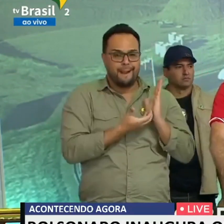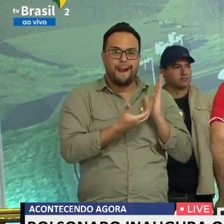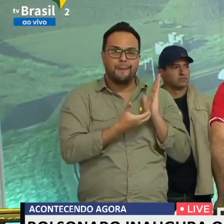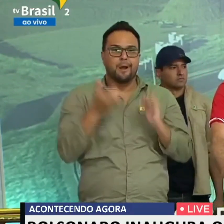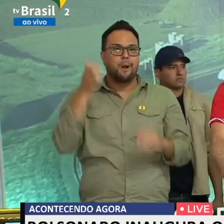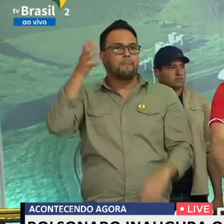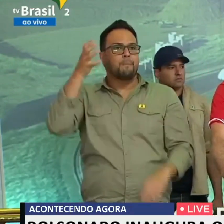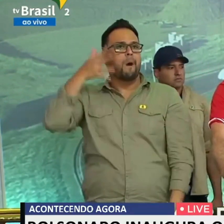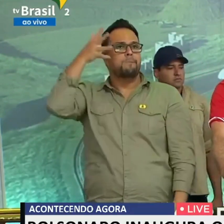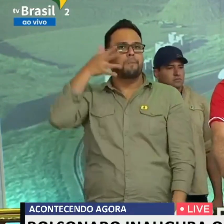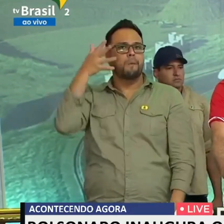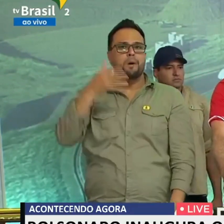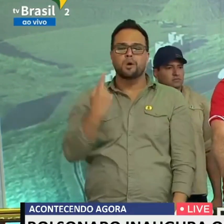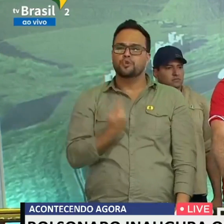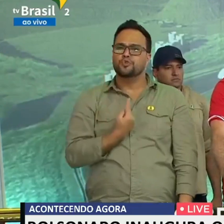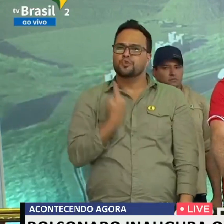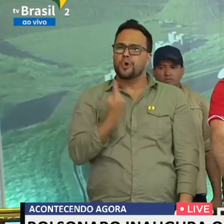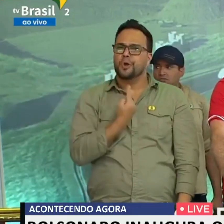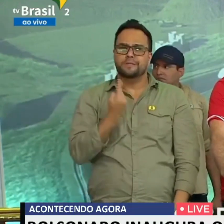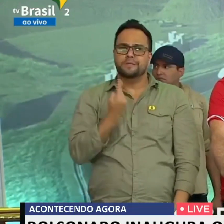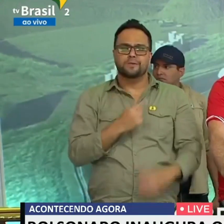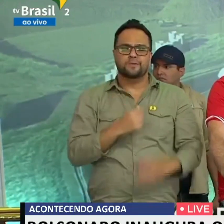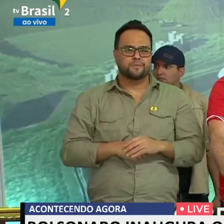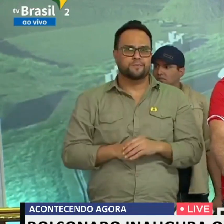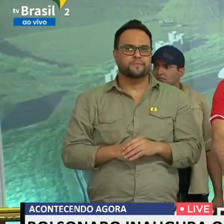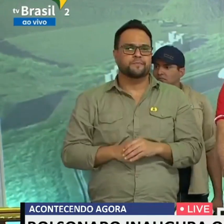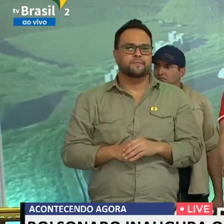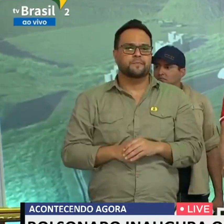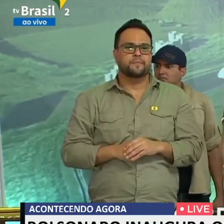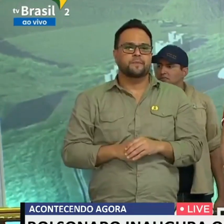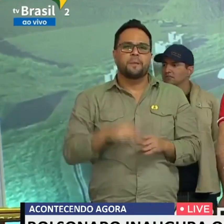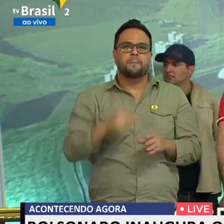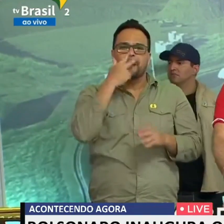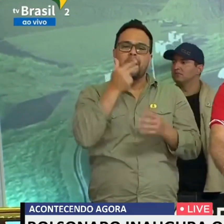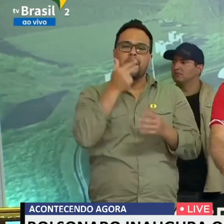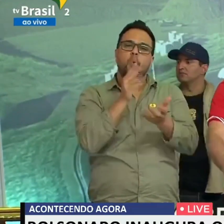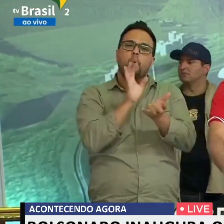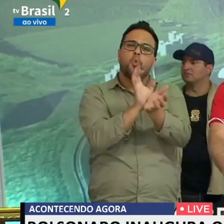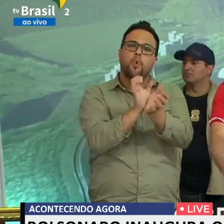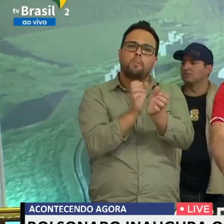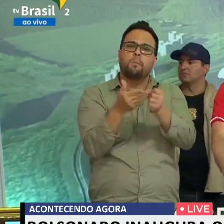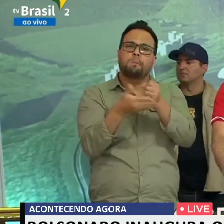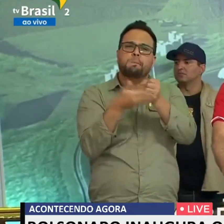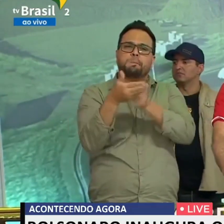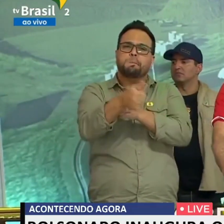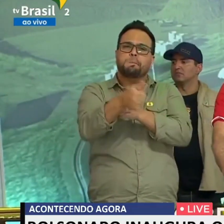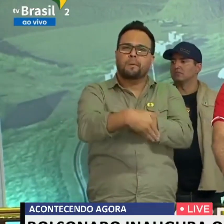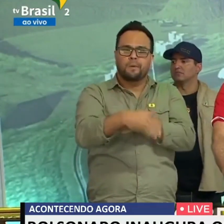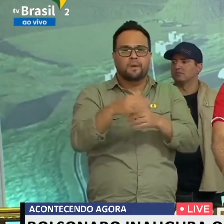dos Deputados, integrante do baixo clero.